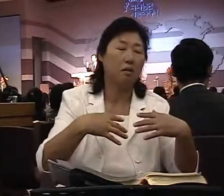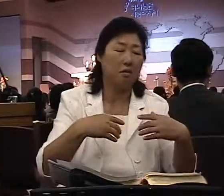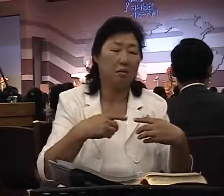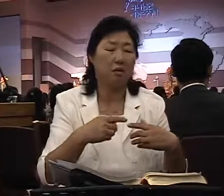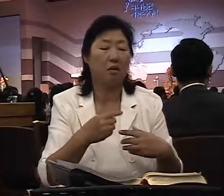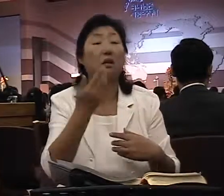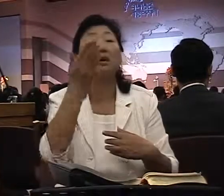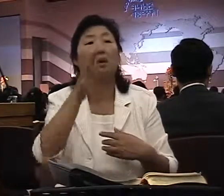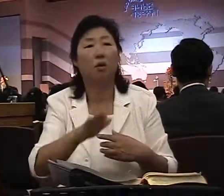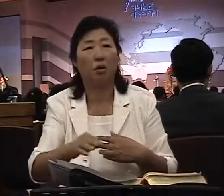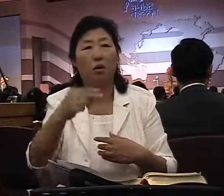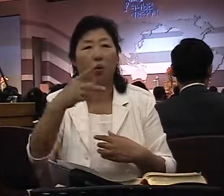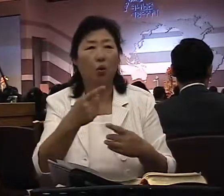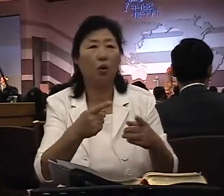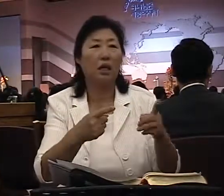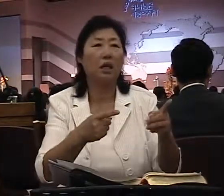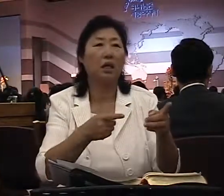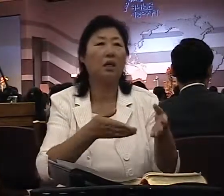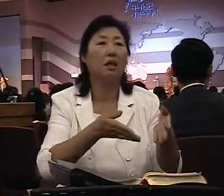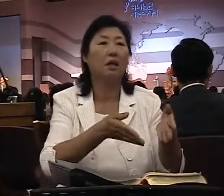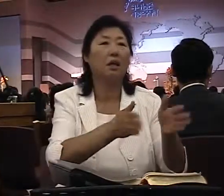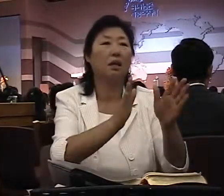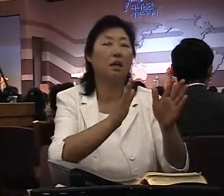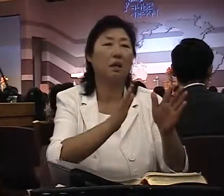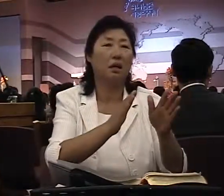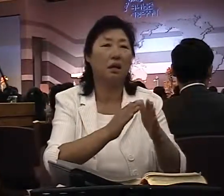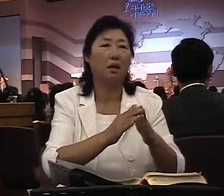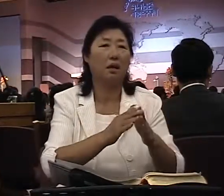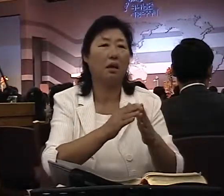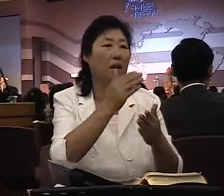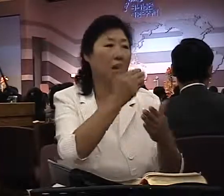그래도 이 길에 나는 남아있겠다고 말을 하더라.